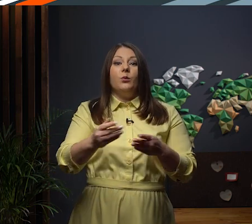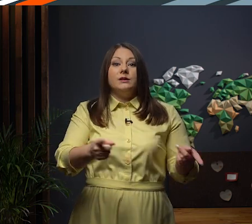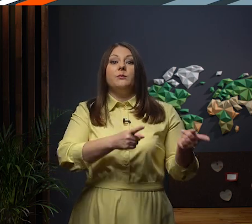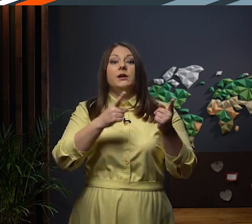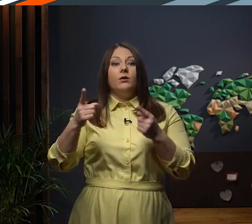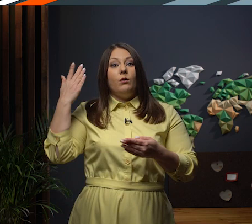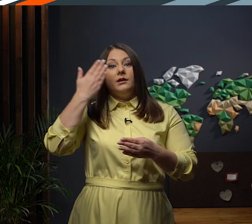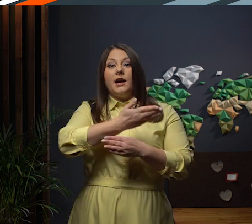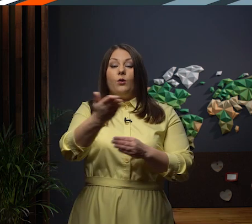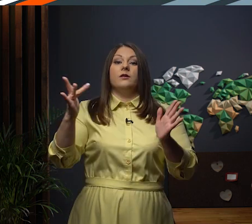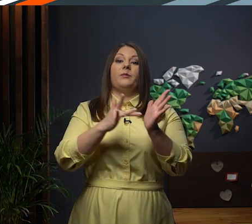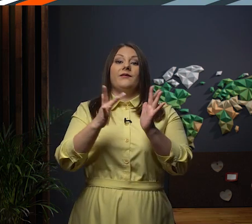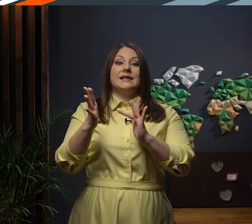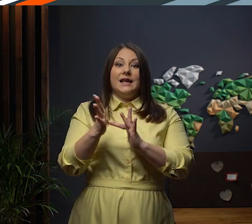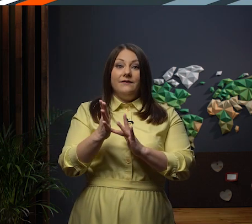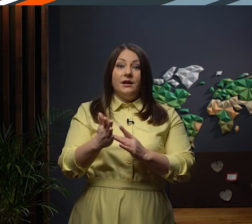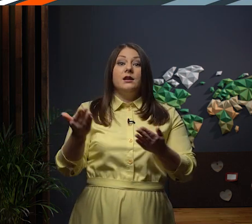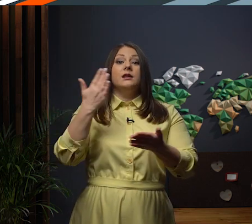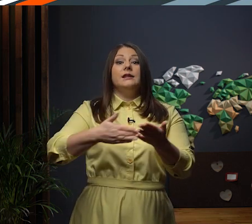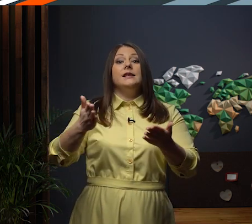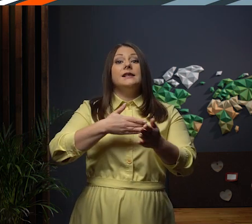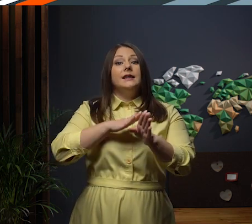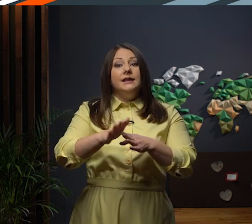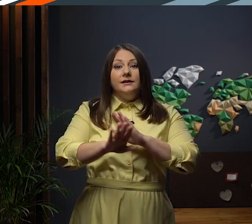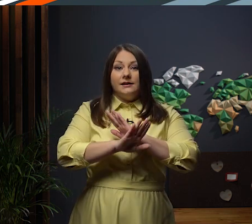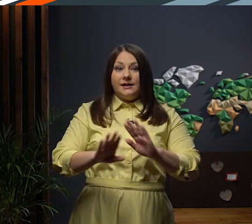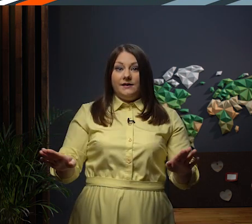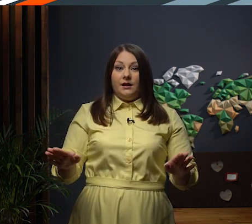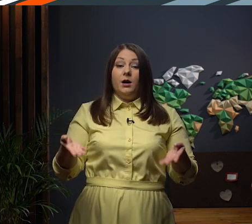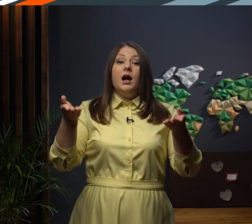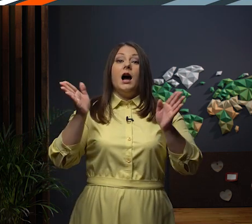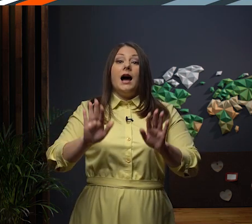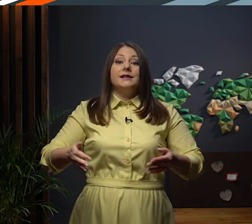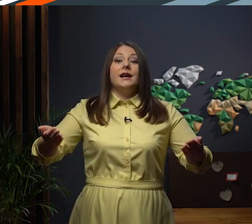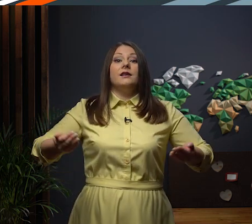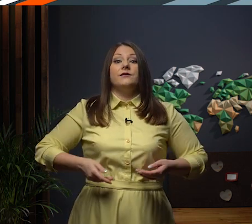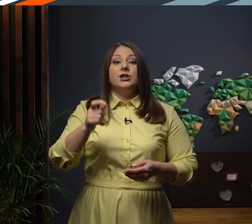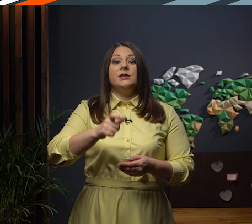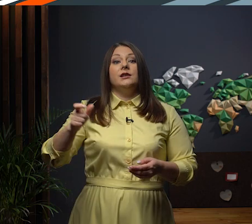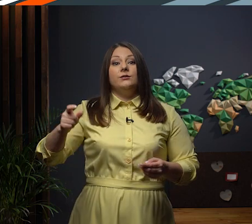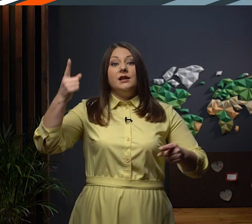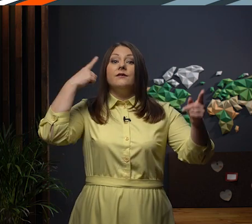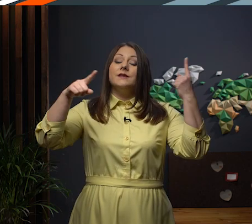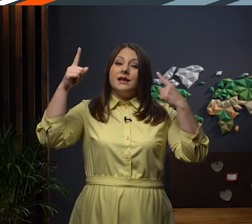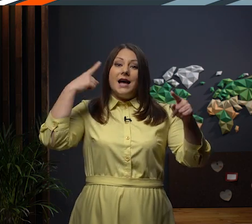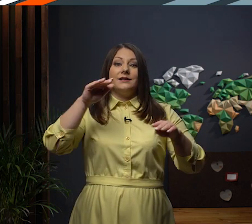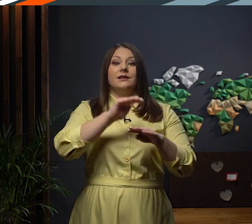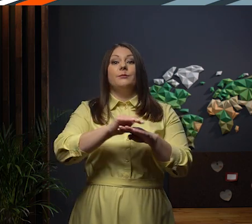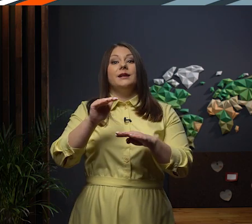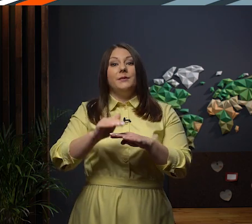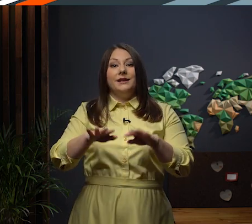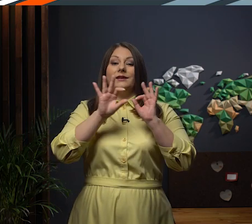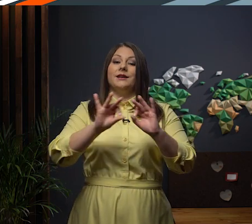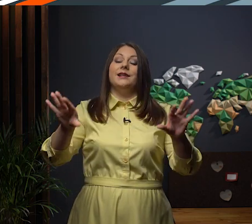даже после перехода народа в православие не искоренилось совсем, а осталось в жизни людей в